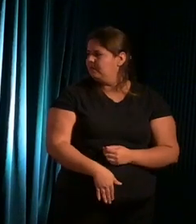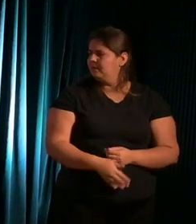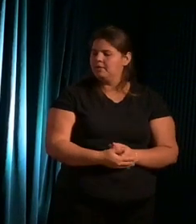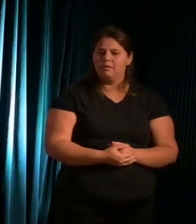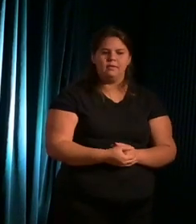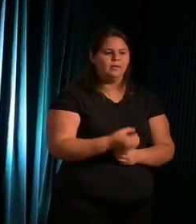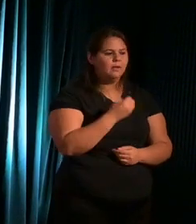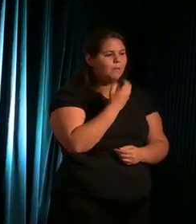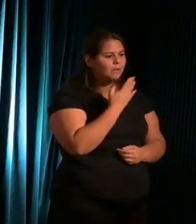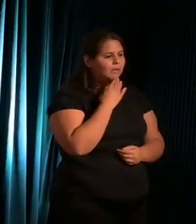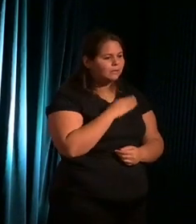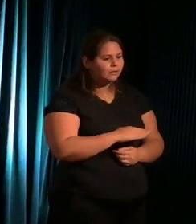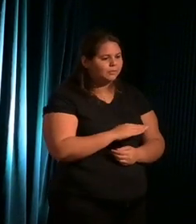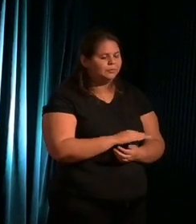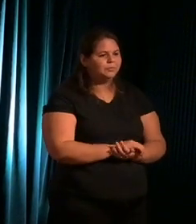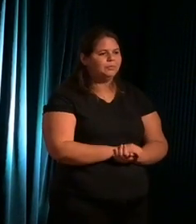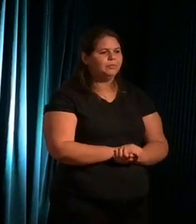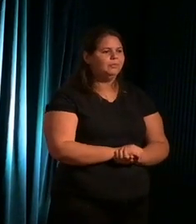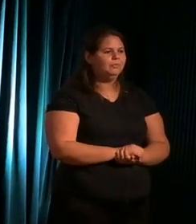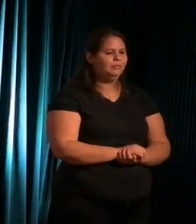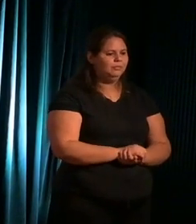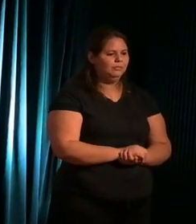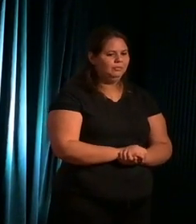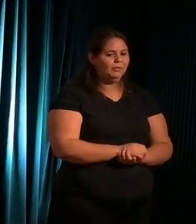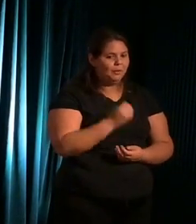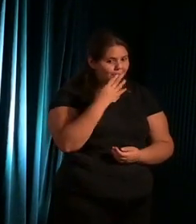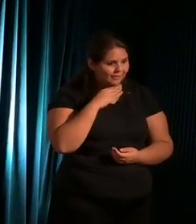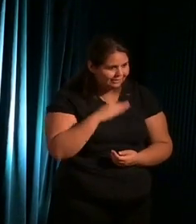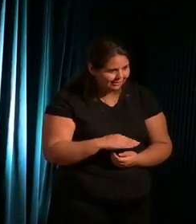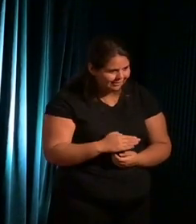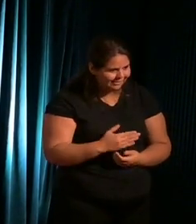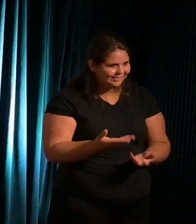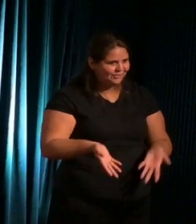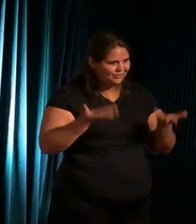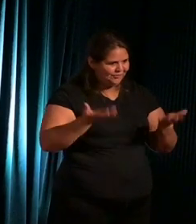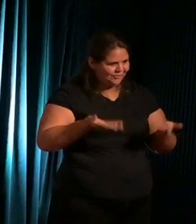Boa tarde. Vamos lá, gente. Boa tarde.